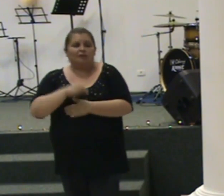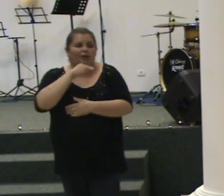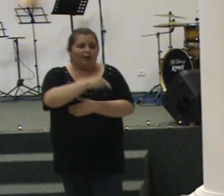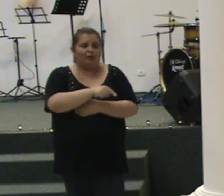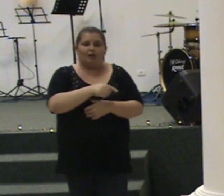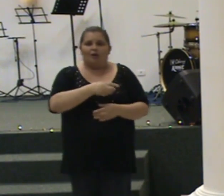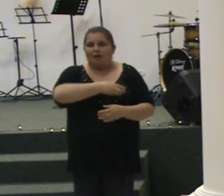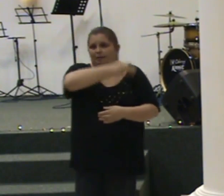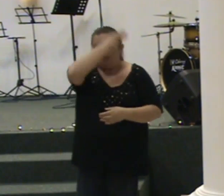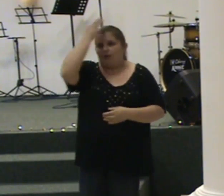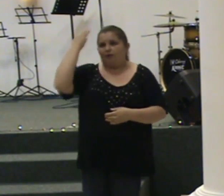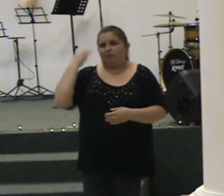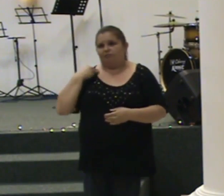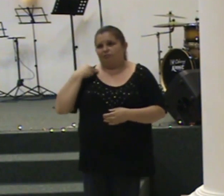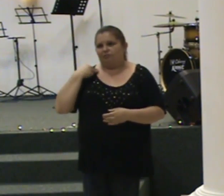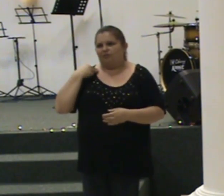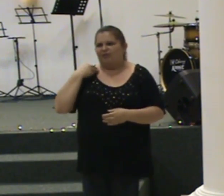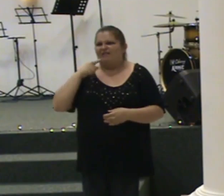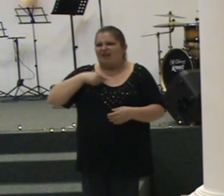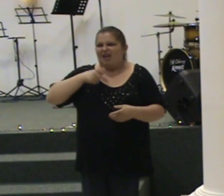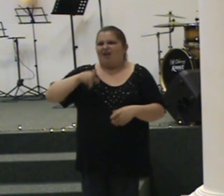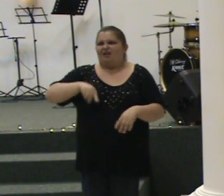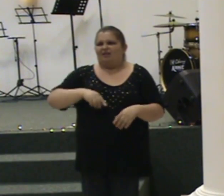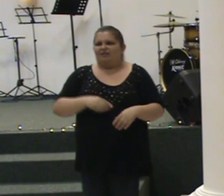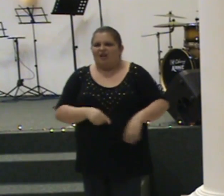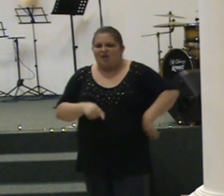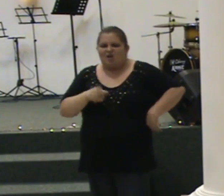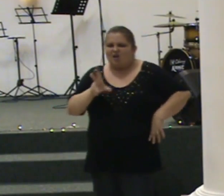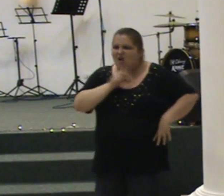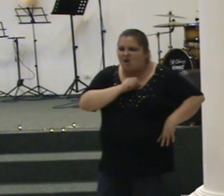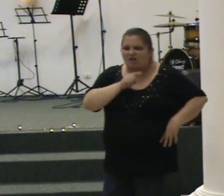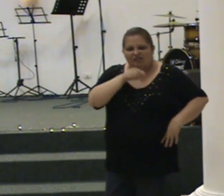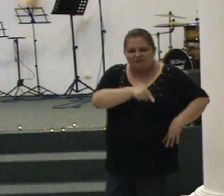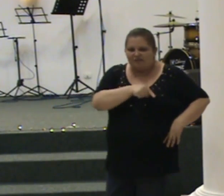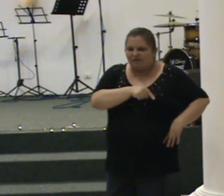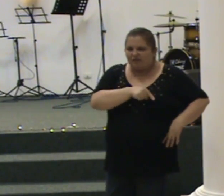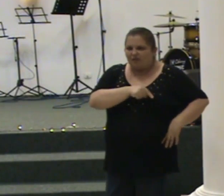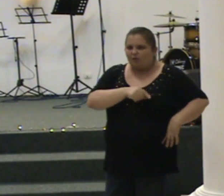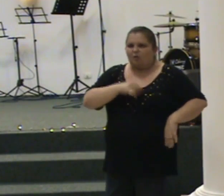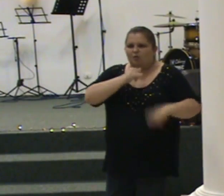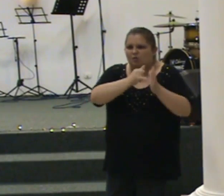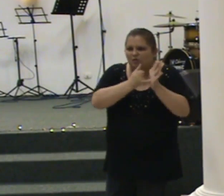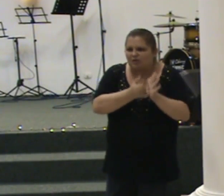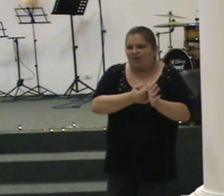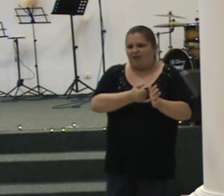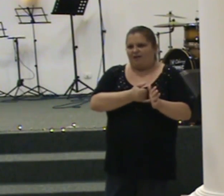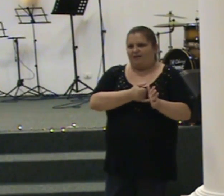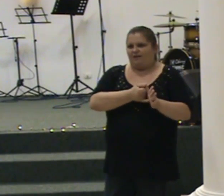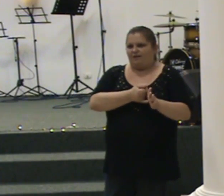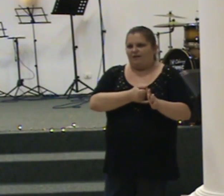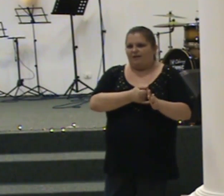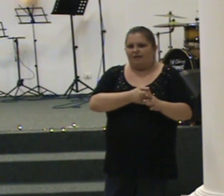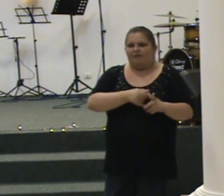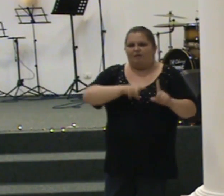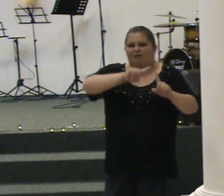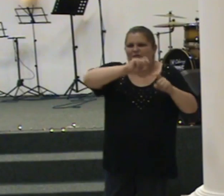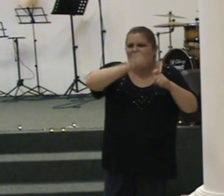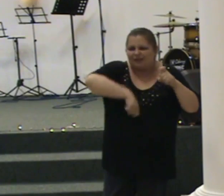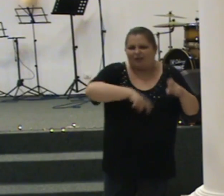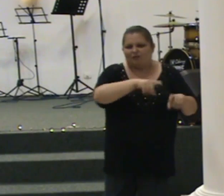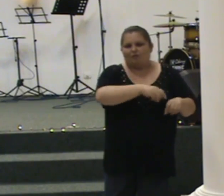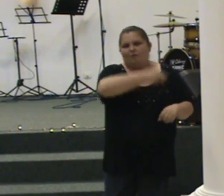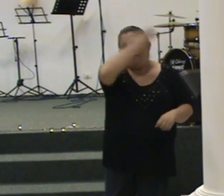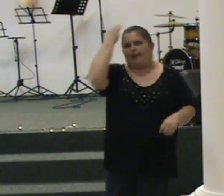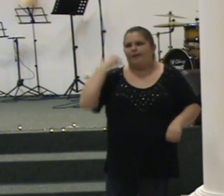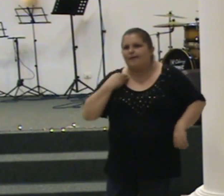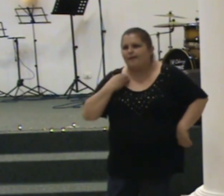quê? O José, aquele sem vergonha, desonrou Maria e foi embora. Largou a pobre coitadinha grávida, né? E